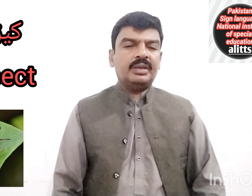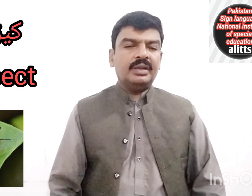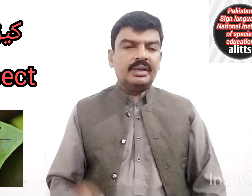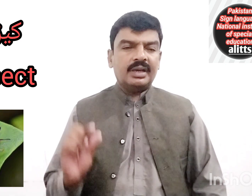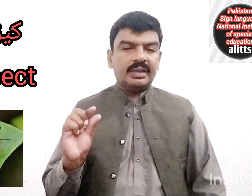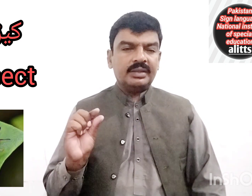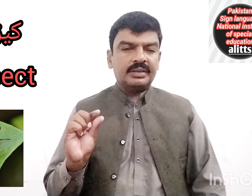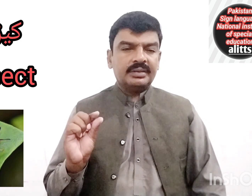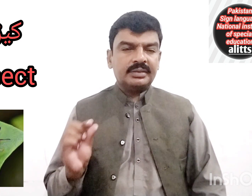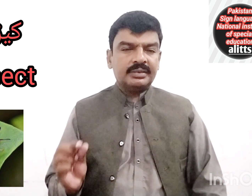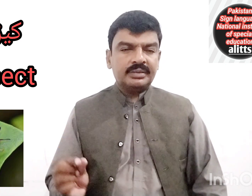कीड़ा,